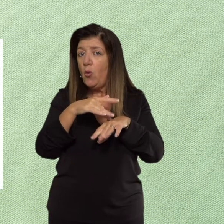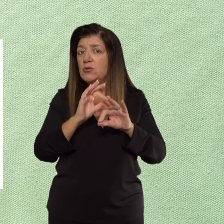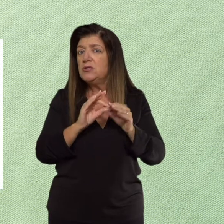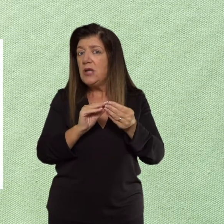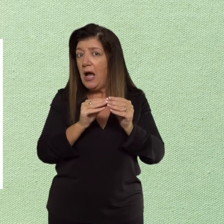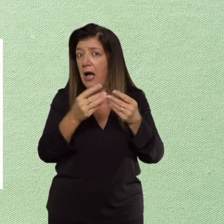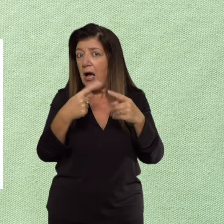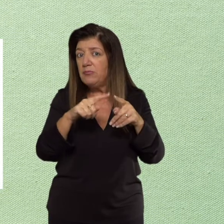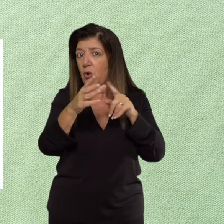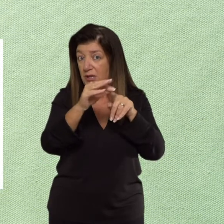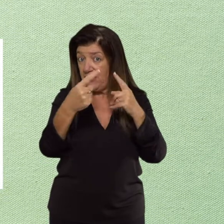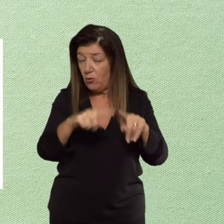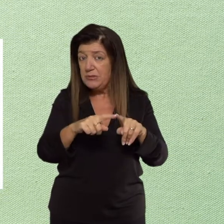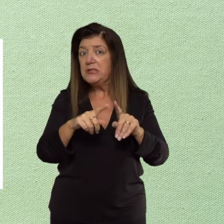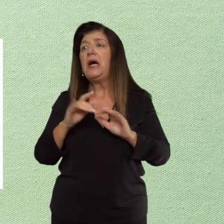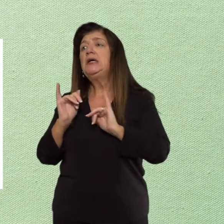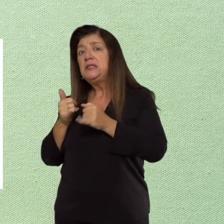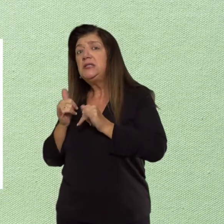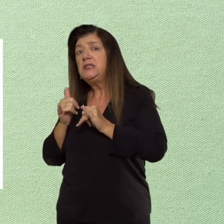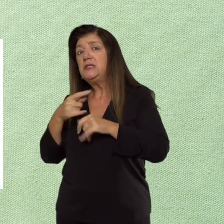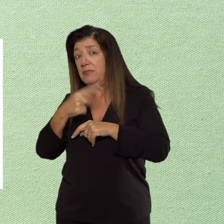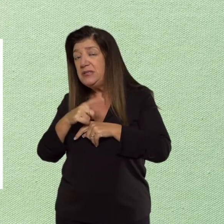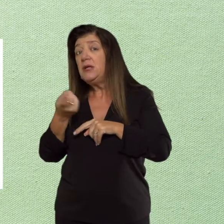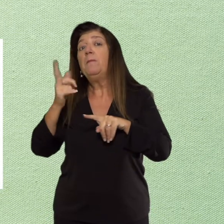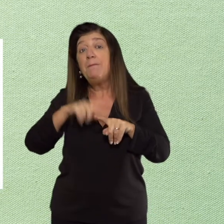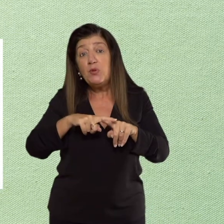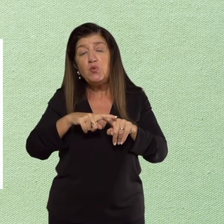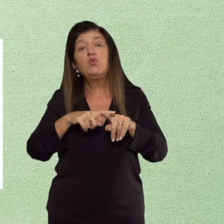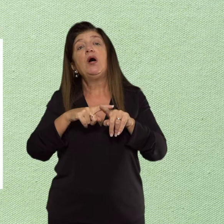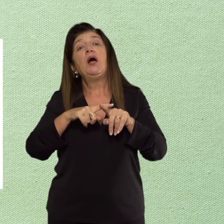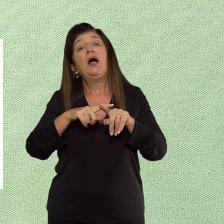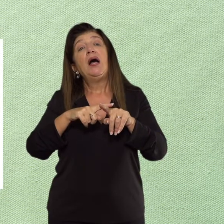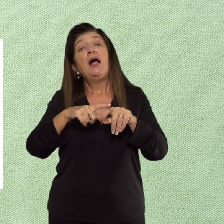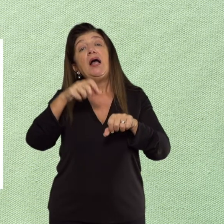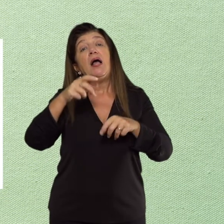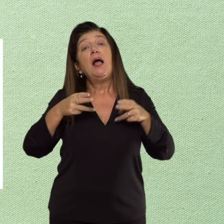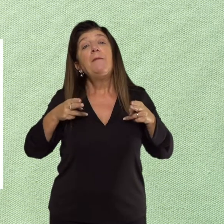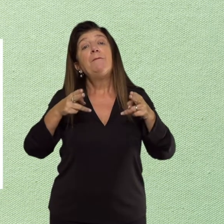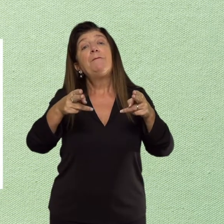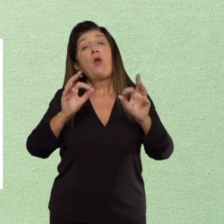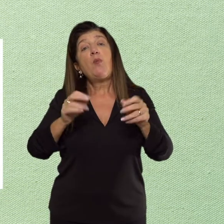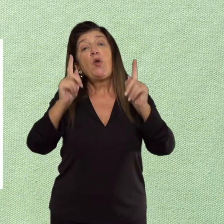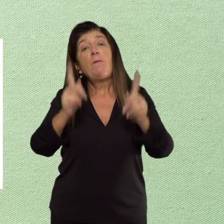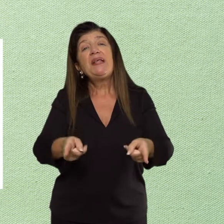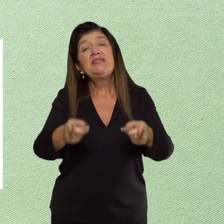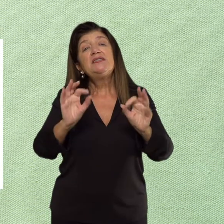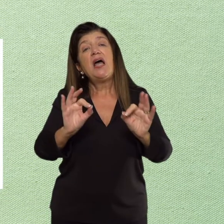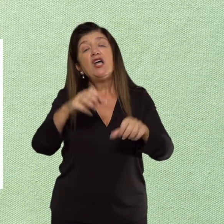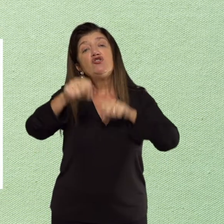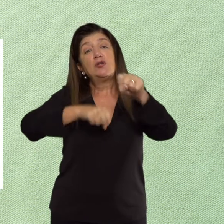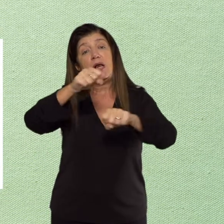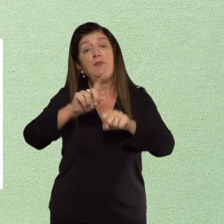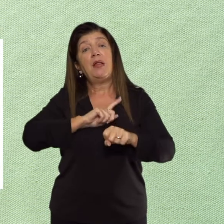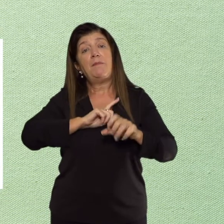realizzazione anche delle piste ciclabili con la mia collega che si occupa di quello, è